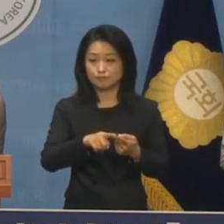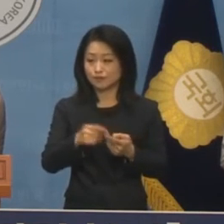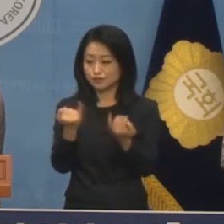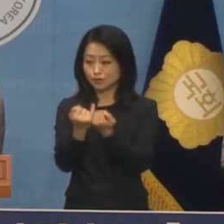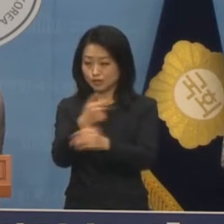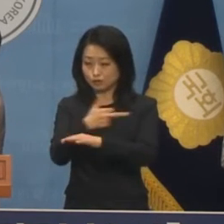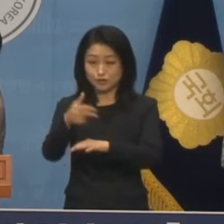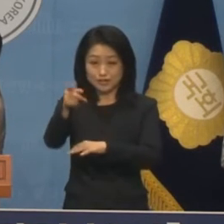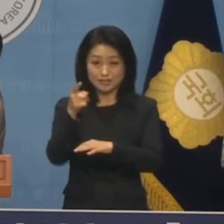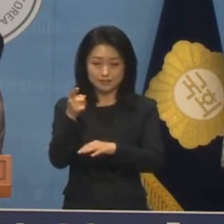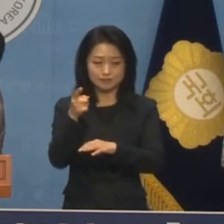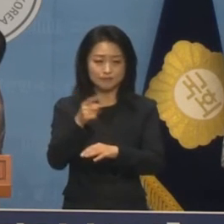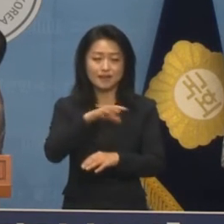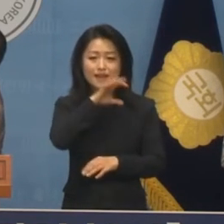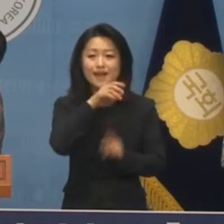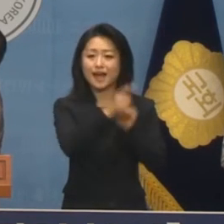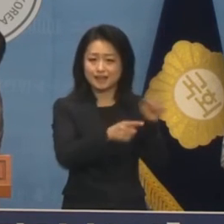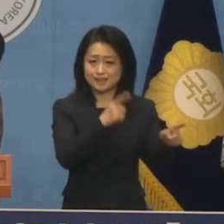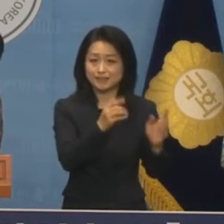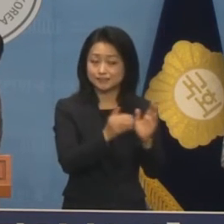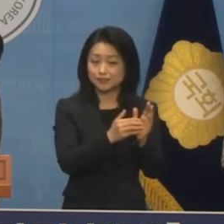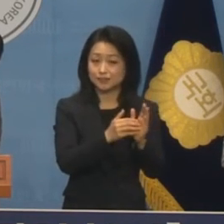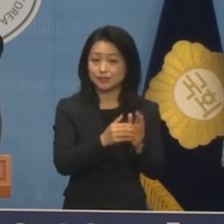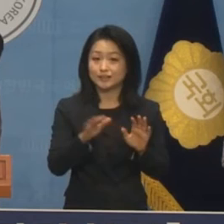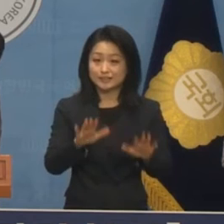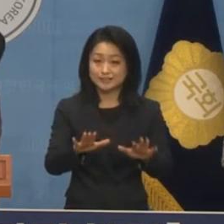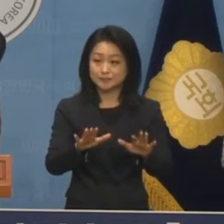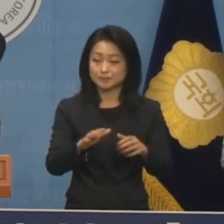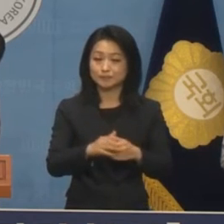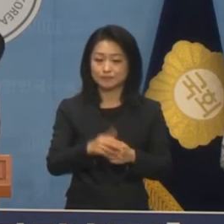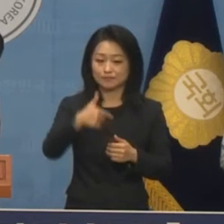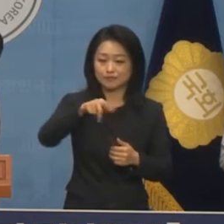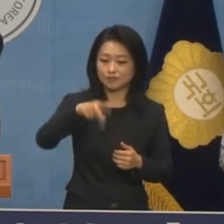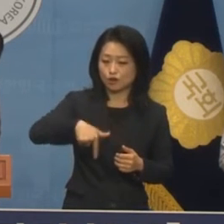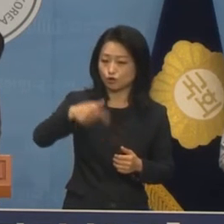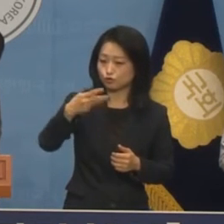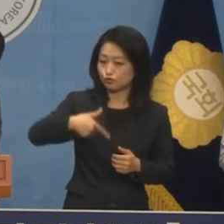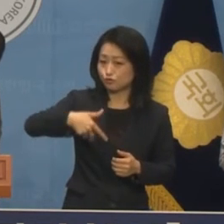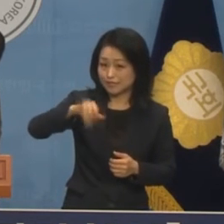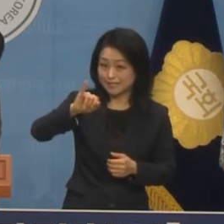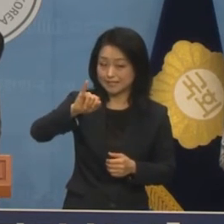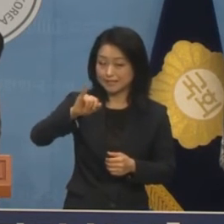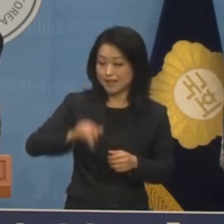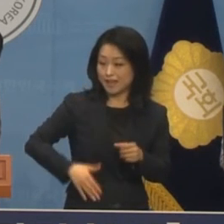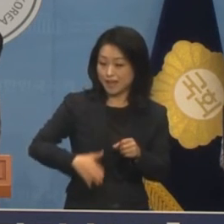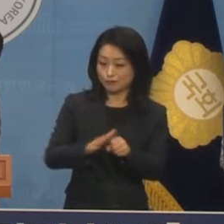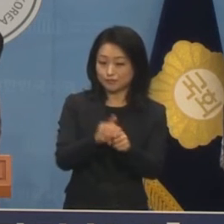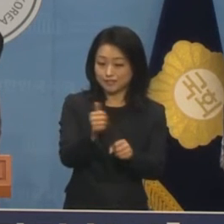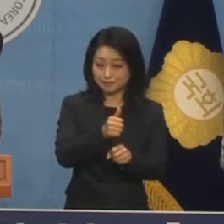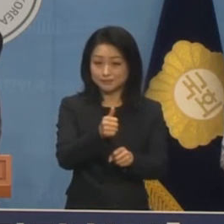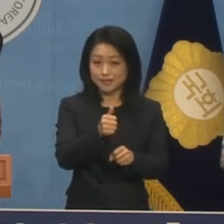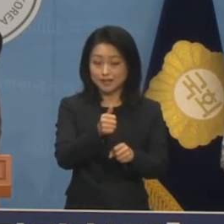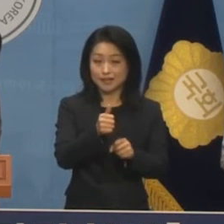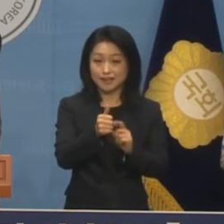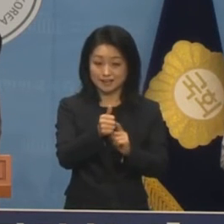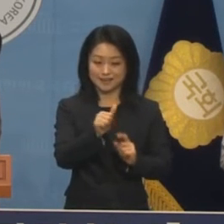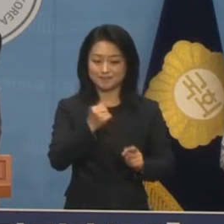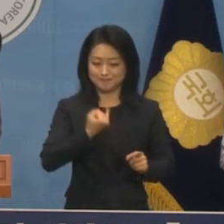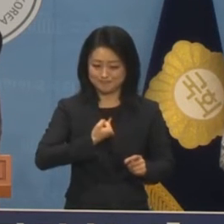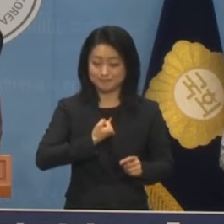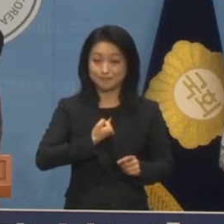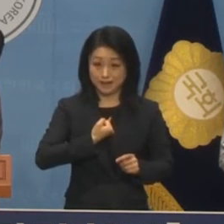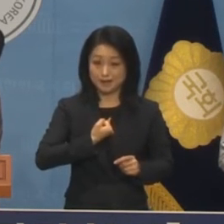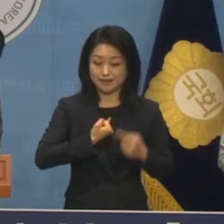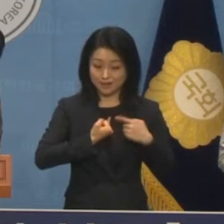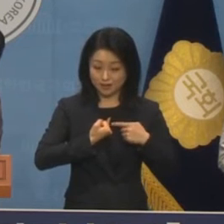이 장면이 보이십니까? 지금 격투기 하는데 해군 출신 남성이 트랜스젠더가 여성